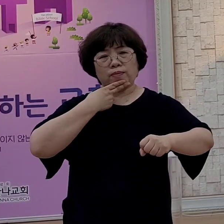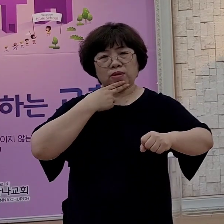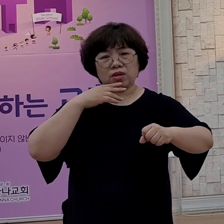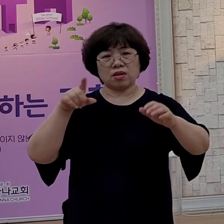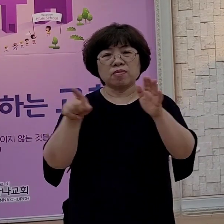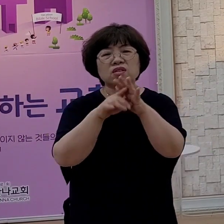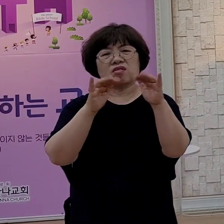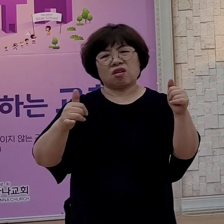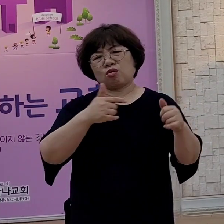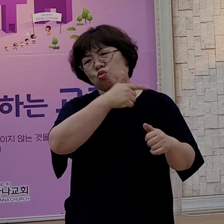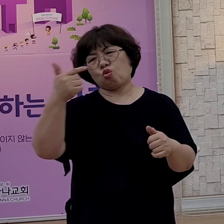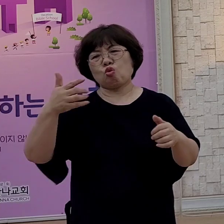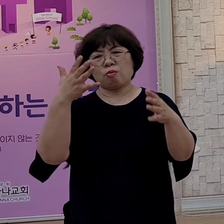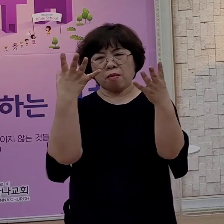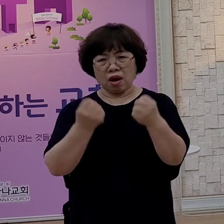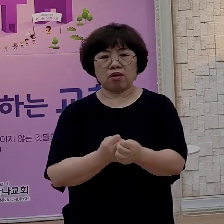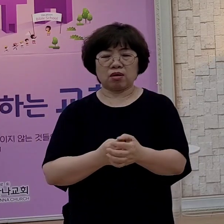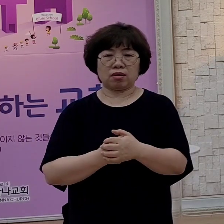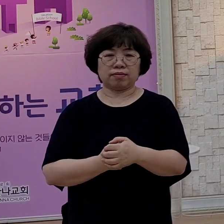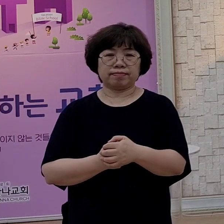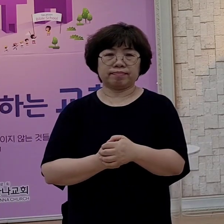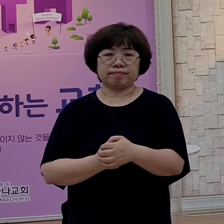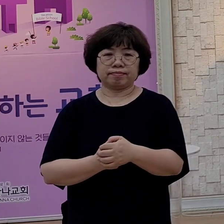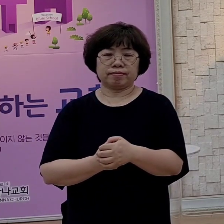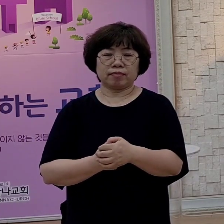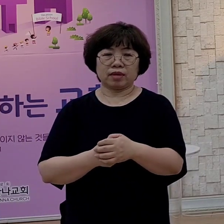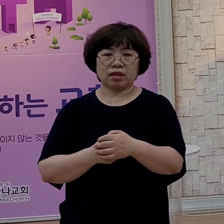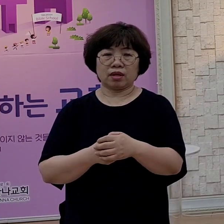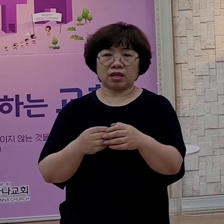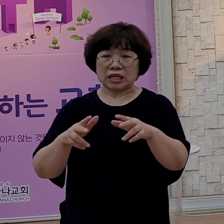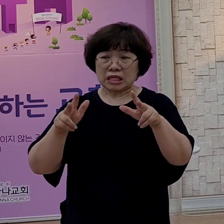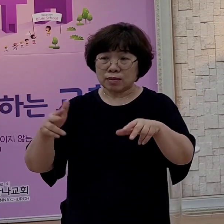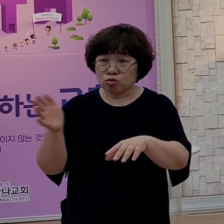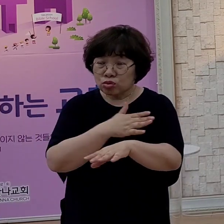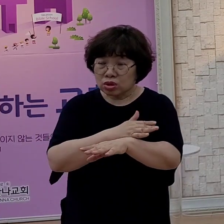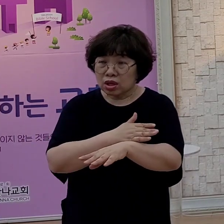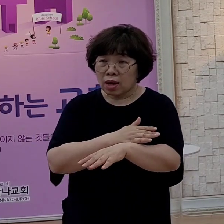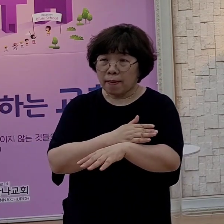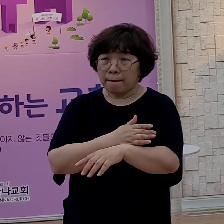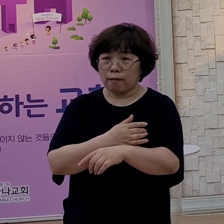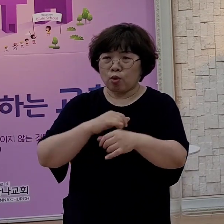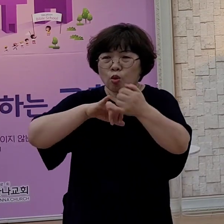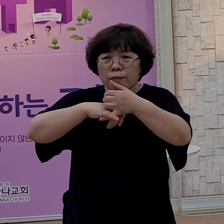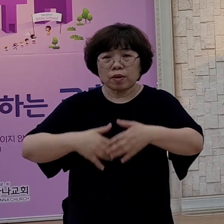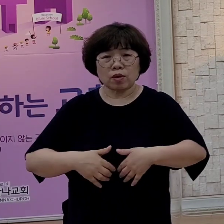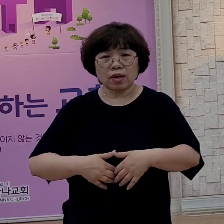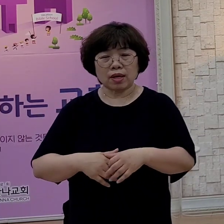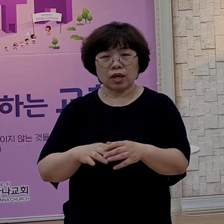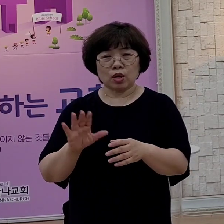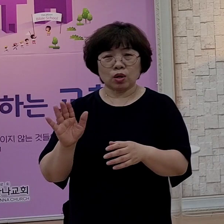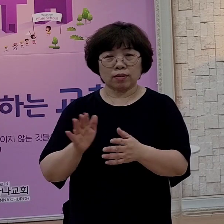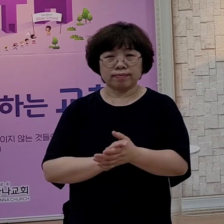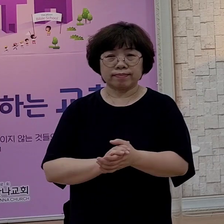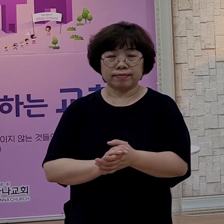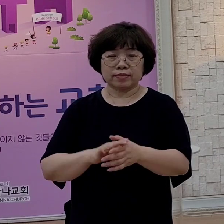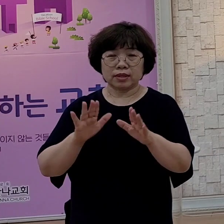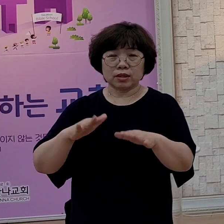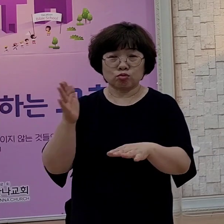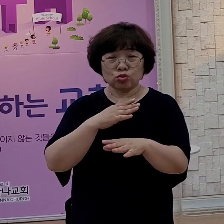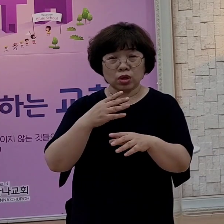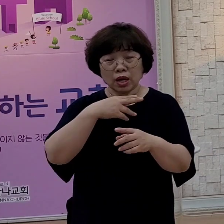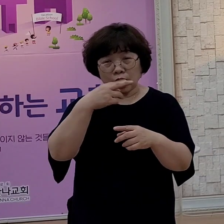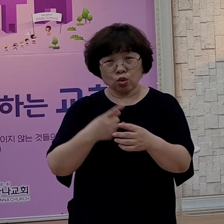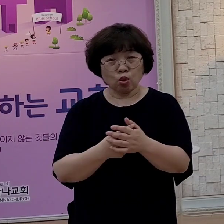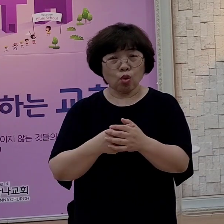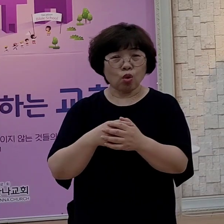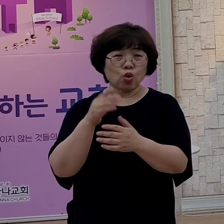현상이에요. 그 결과. 그게 이제부터 지금 여러분 한번 여러분 CTS나 뭐 CBS나 CGN TV나 한번 설교